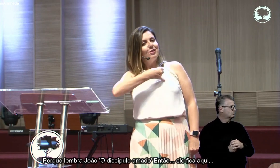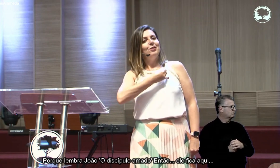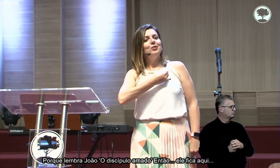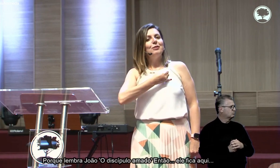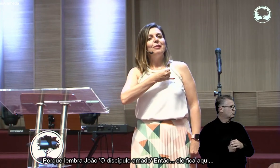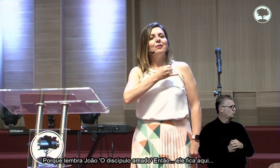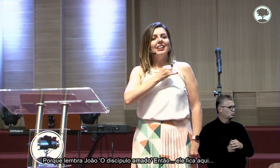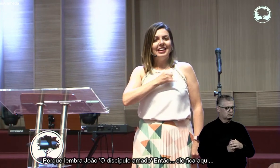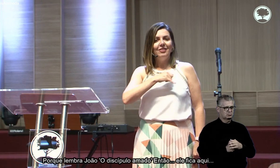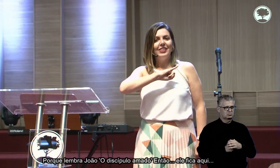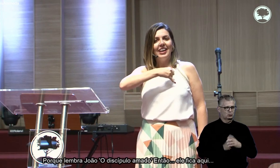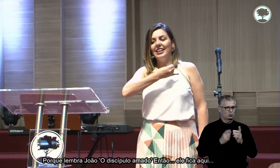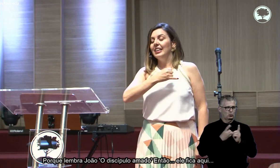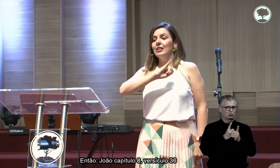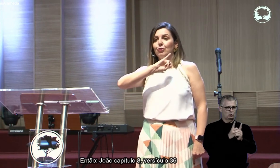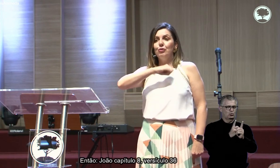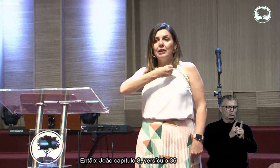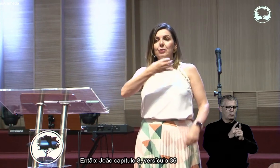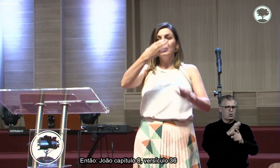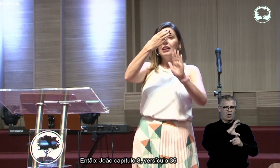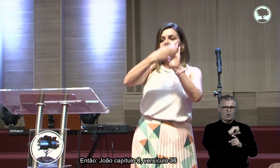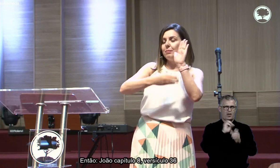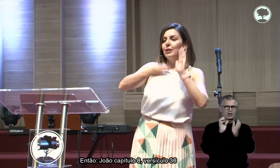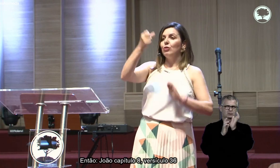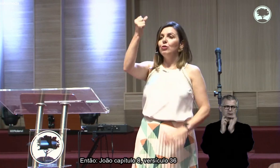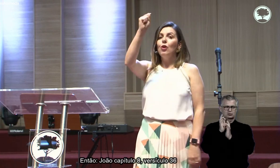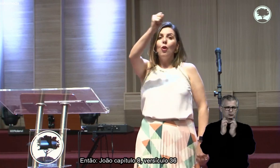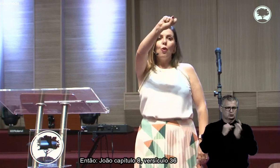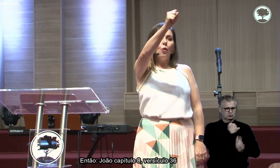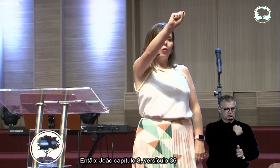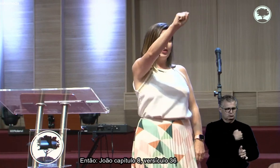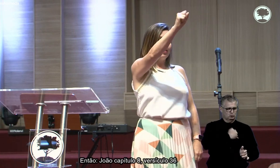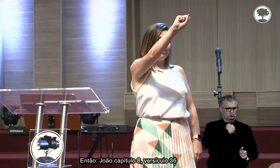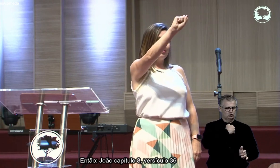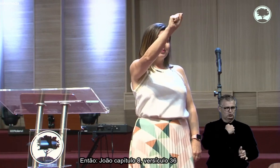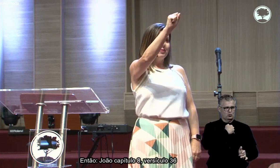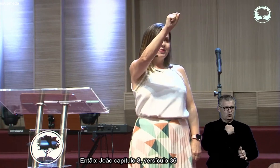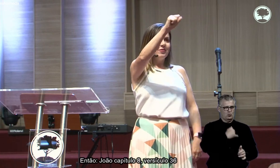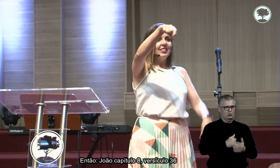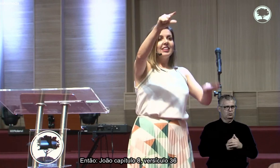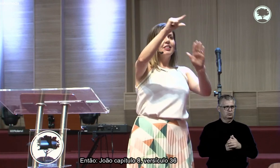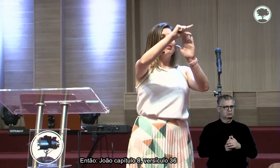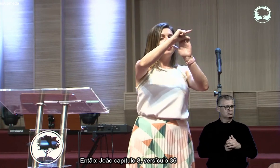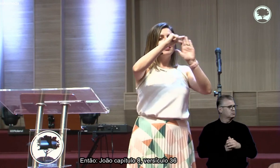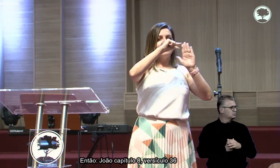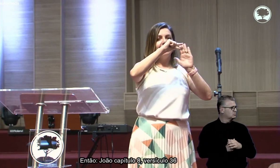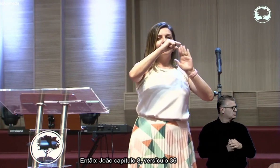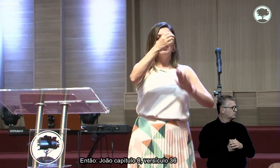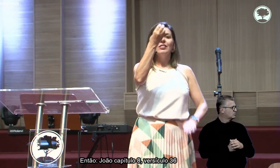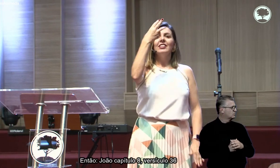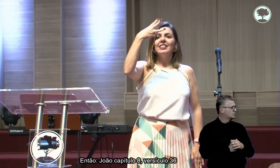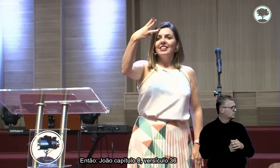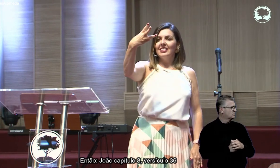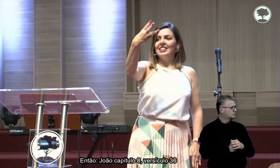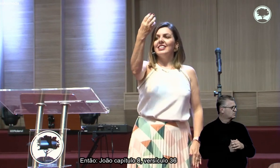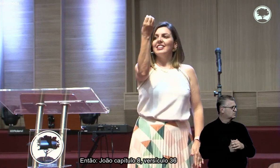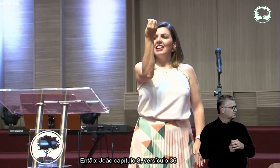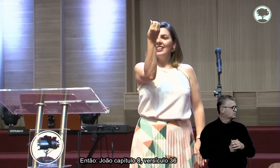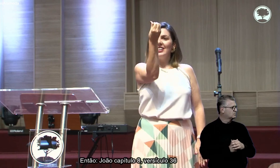então, o João, ele fica aqui. Então, João, capítulo 8, versículo